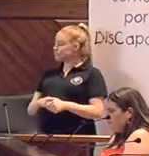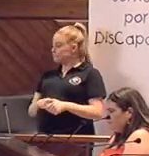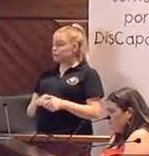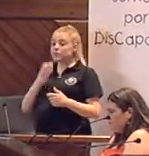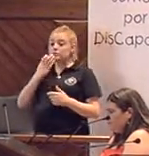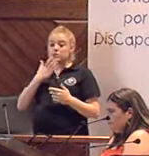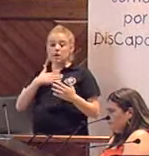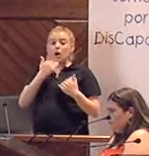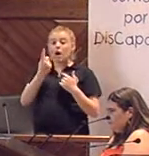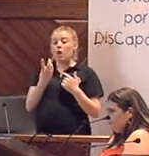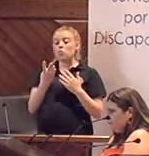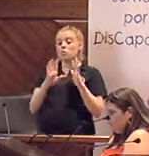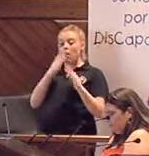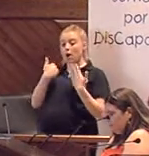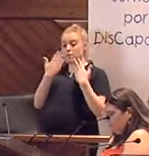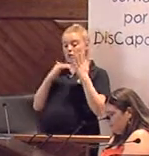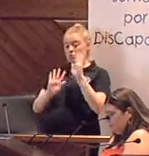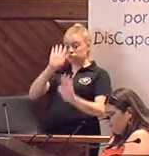quiera, que levante la mano y yo le doy la palabra.